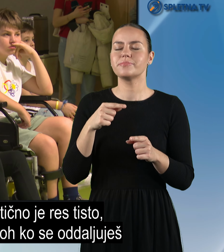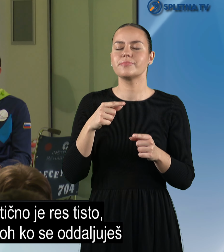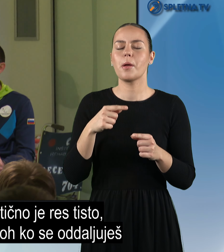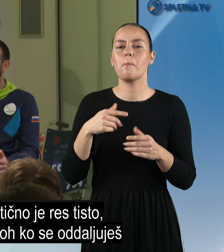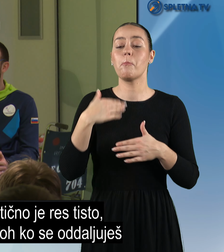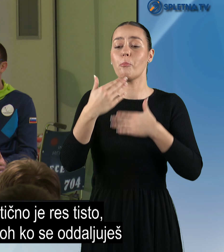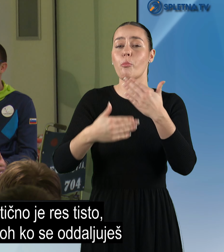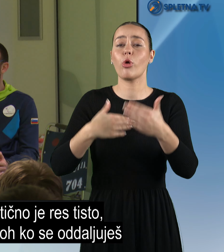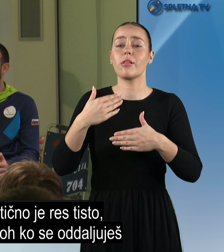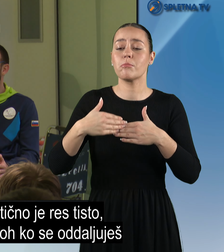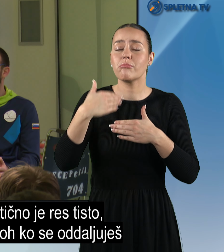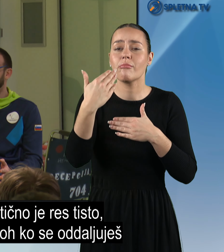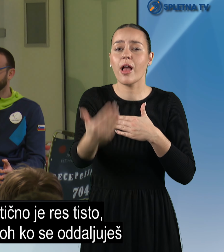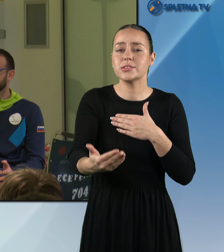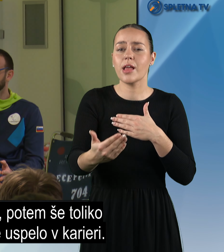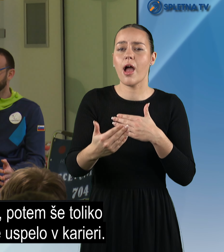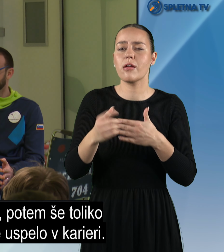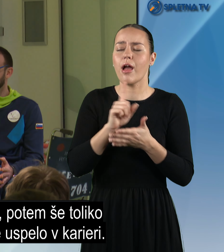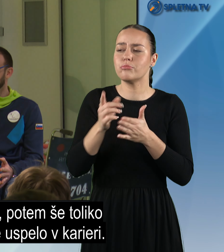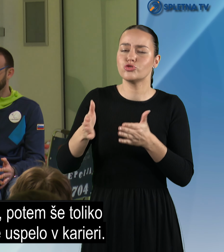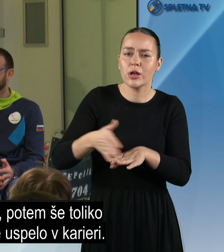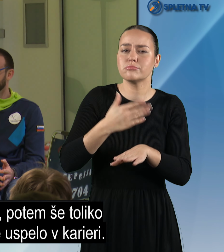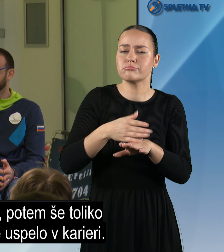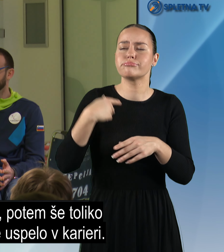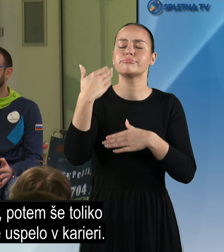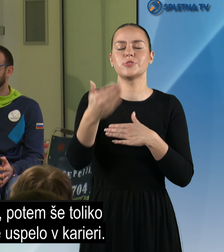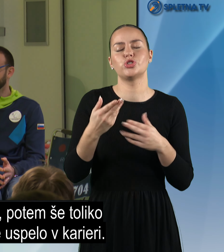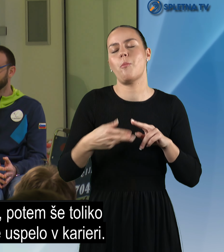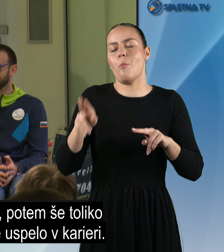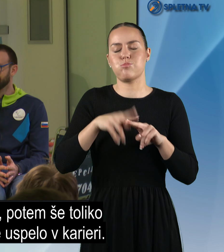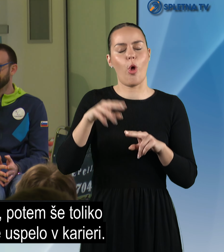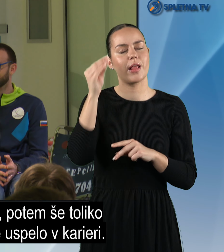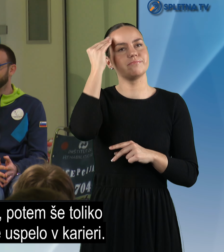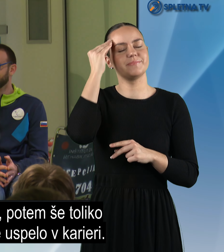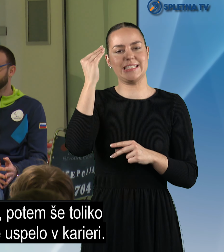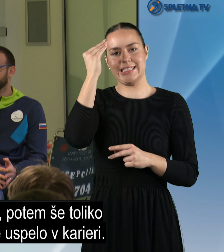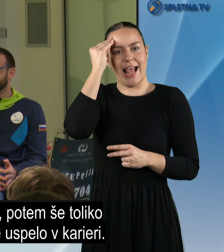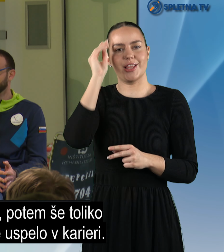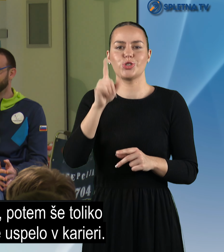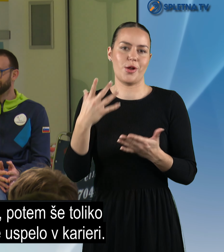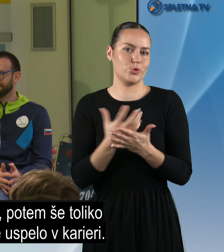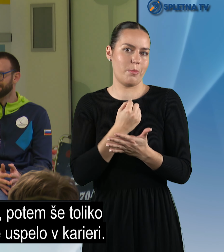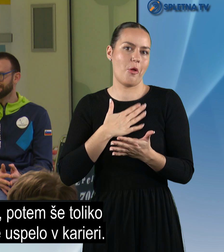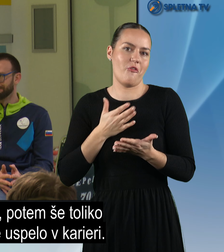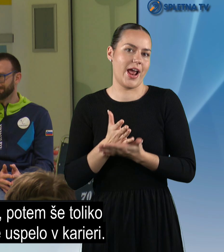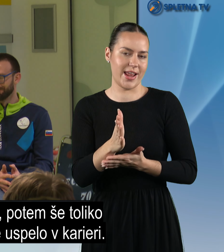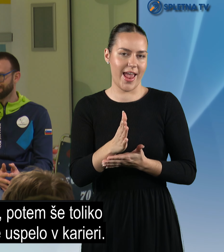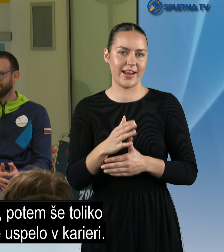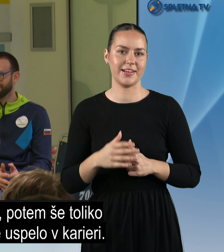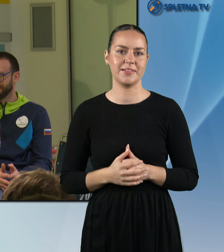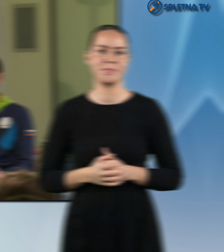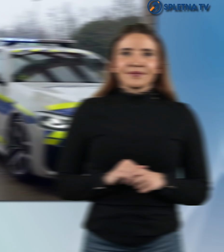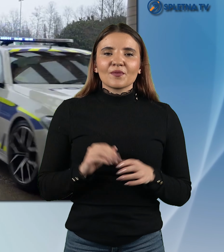ceniš potem, sploh, ko se oddaljuješ od tega dogodka, potem še toliko bolj ceniš, kaj ti je uspelo v karieri.